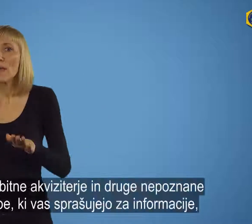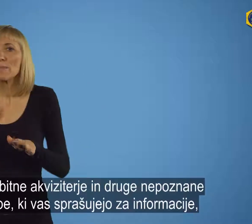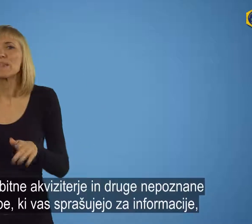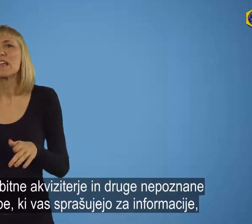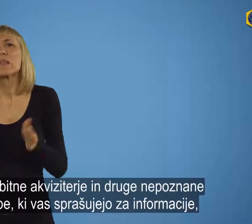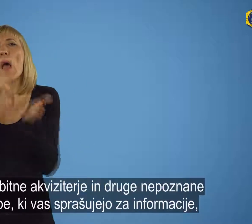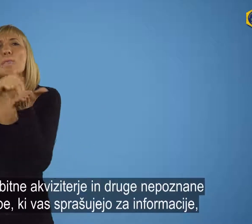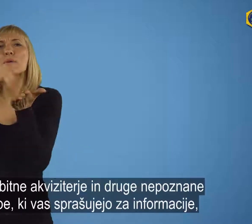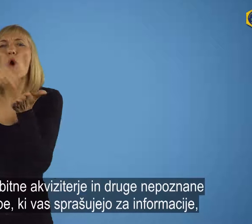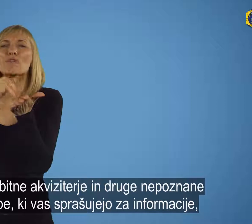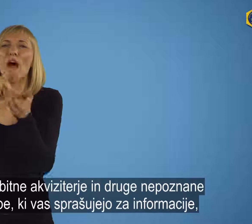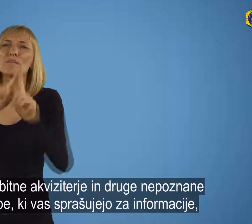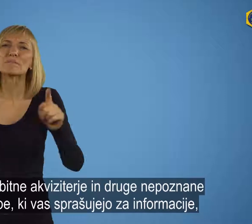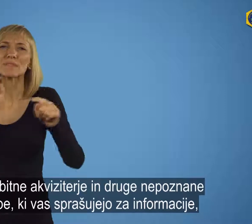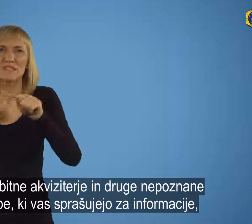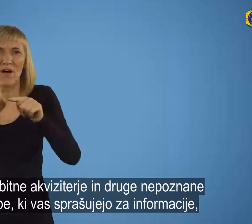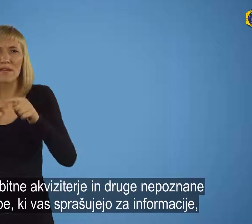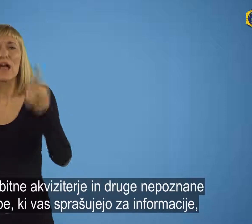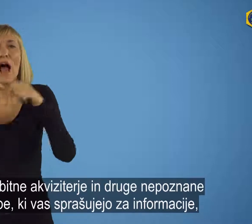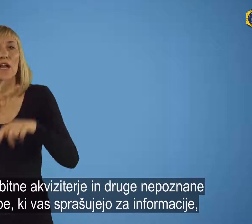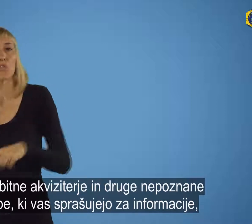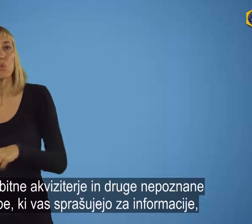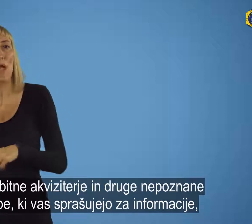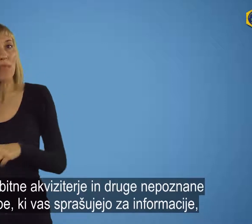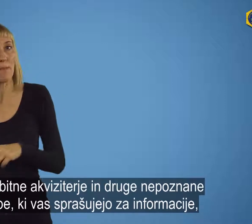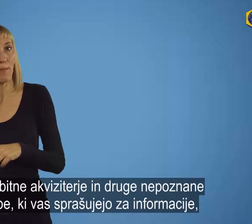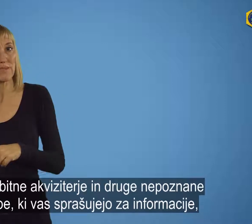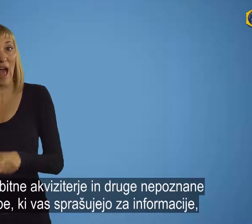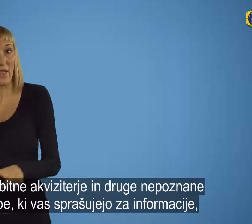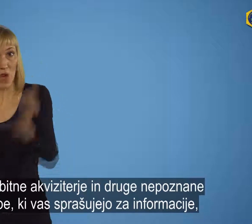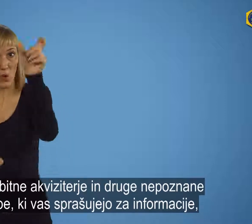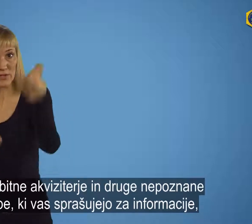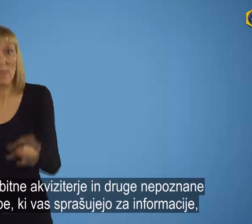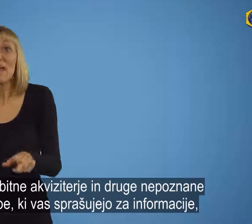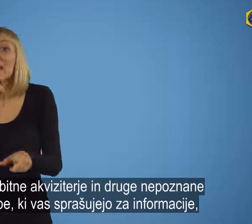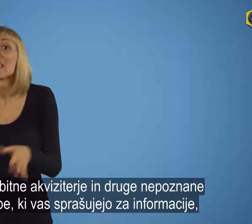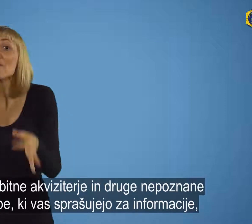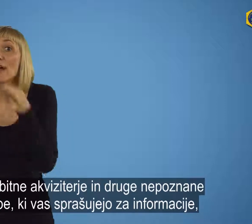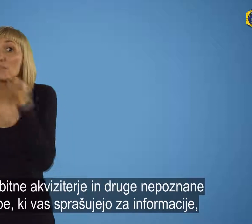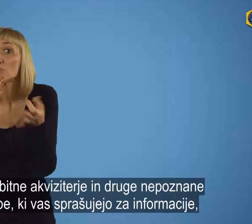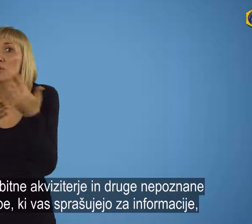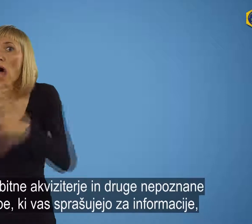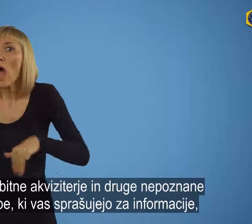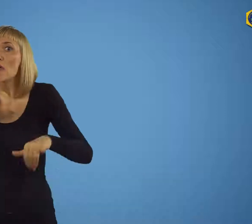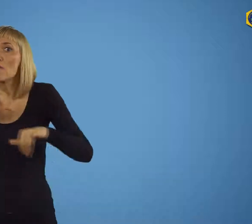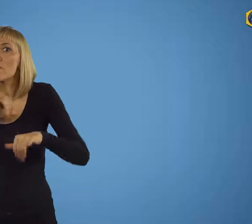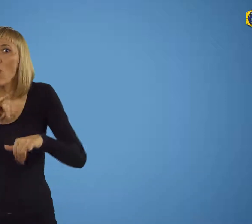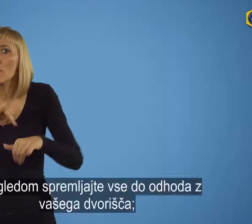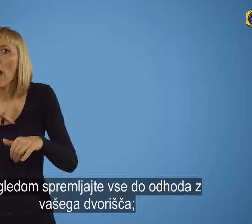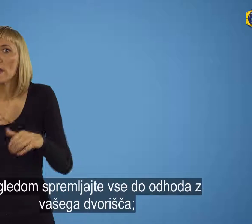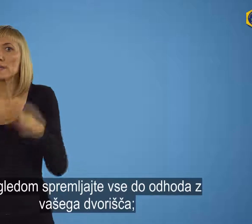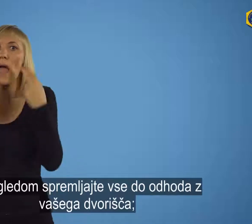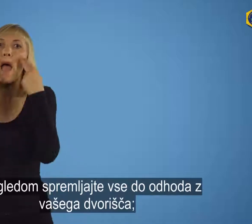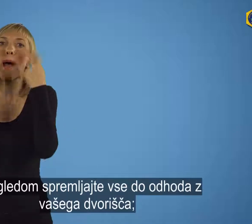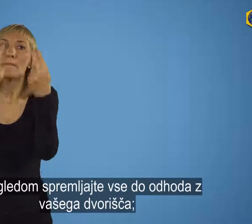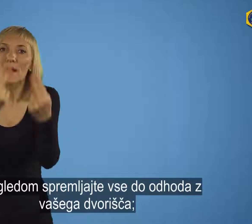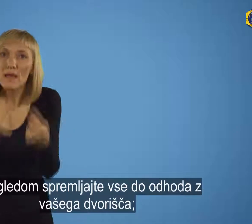Morebitne akviziterje in druge nepoznane osebe, ki vas sprašujejo za informacije, s pogledom spremljajte vse